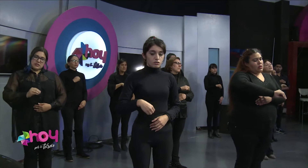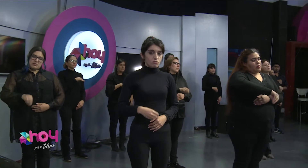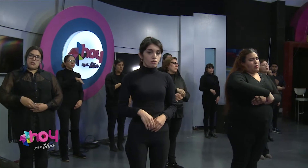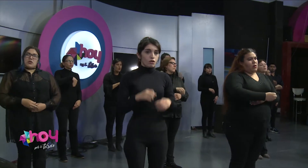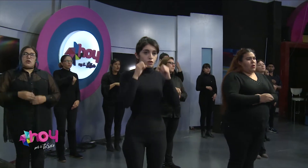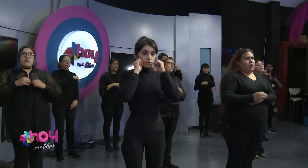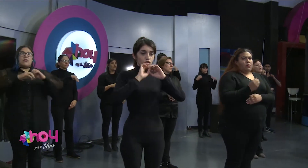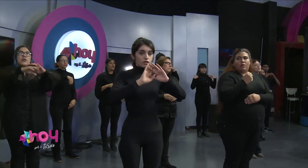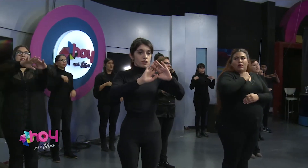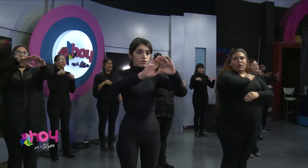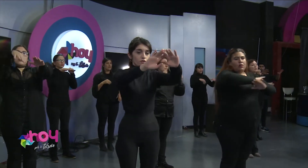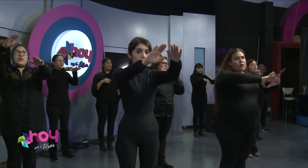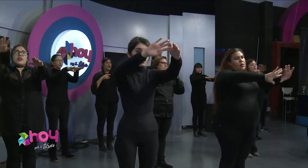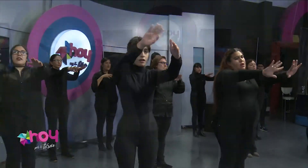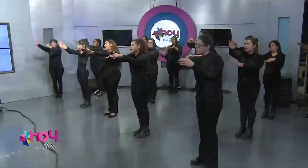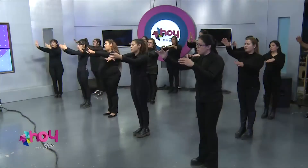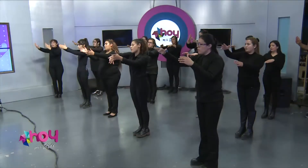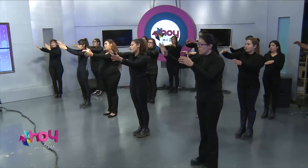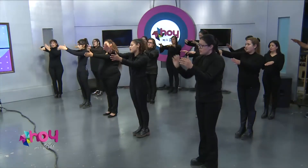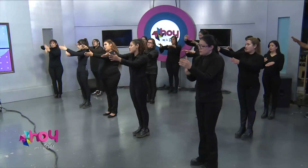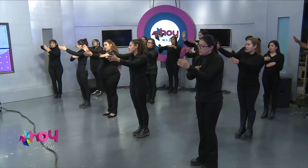patriotismo, forjadora de poetas y